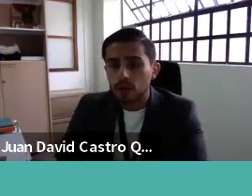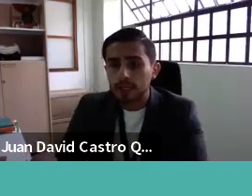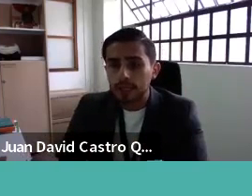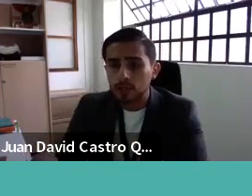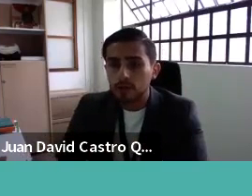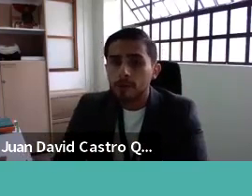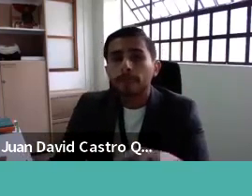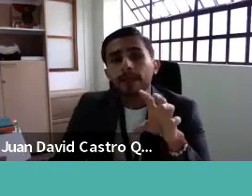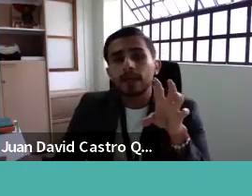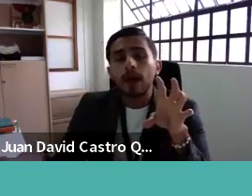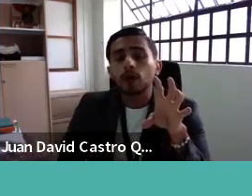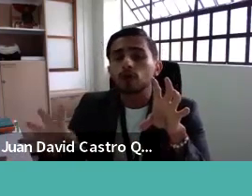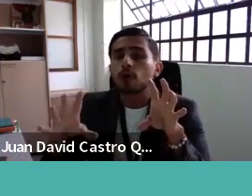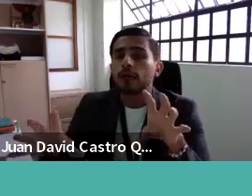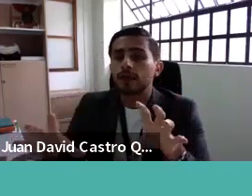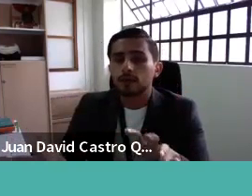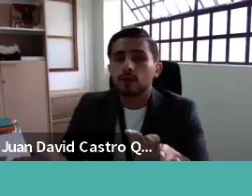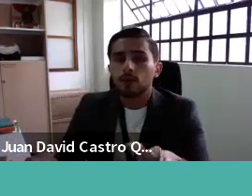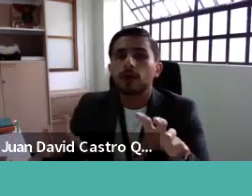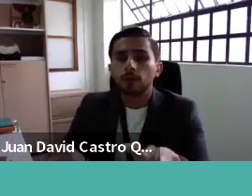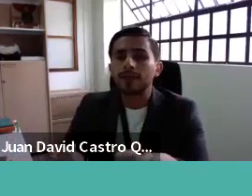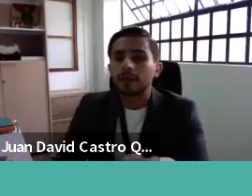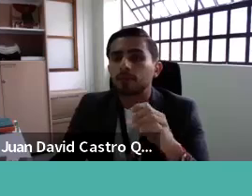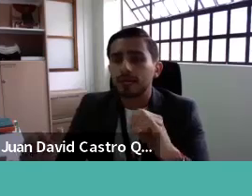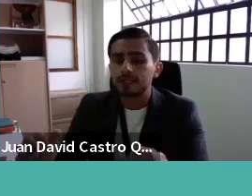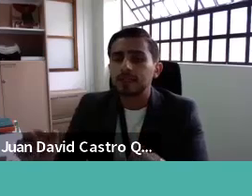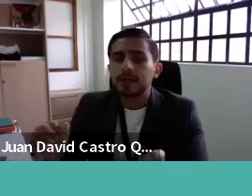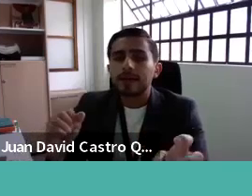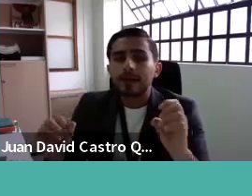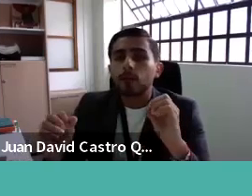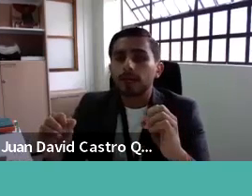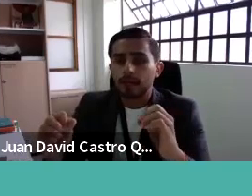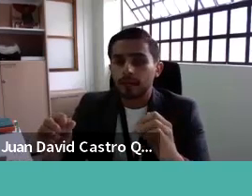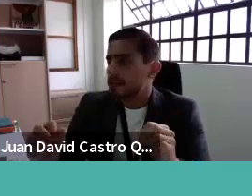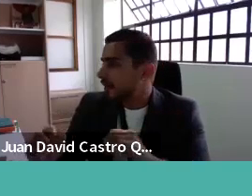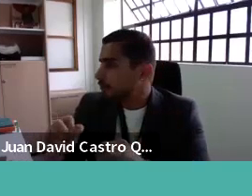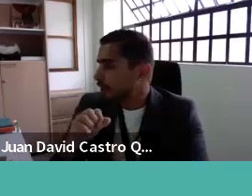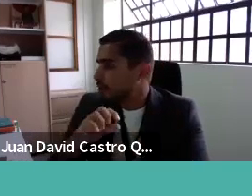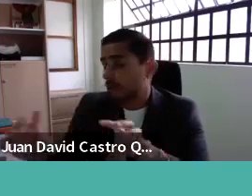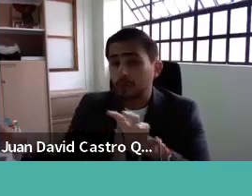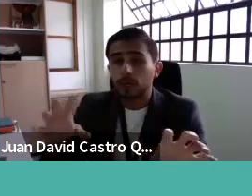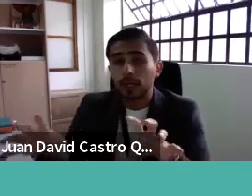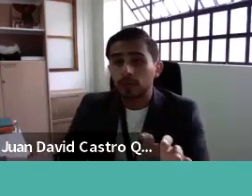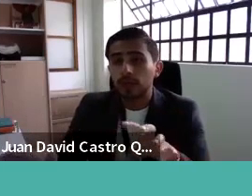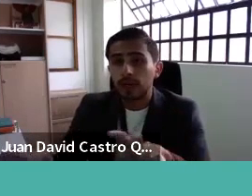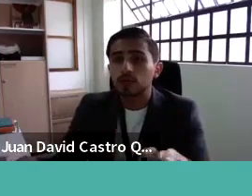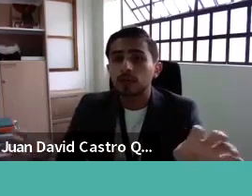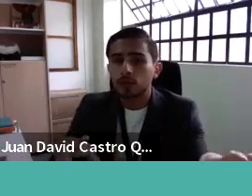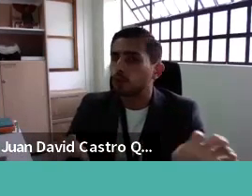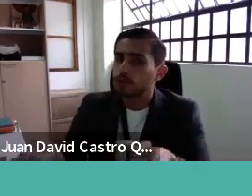lo hayan hecho, y nos comentan o me comentan por allí qué opinan. Y sería muy rico que vayamos generando interacción entre unos